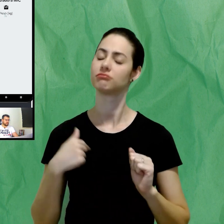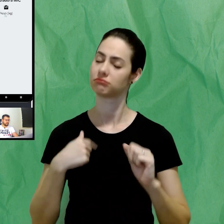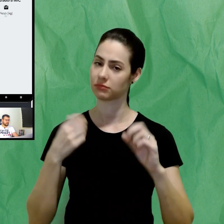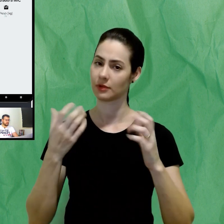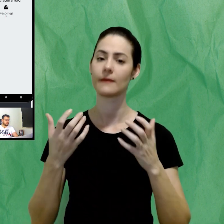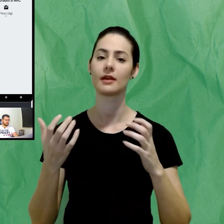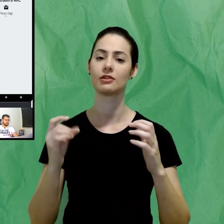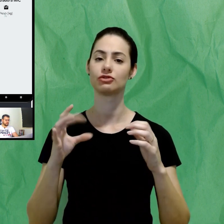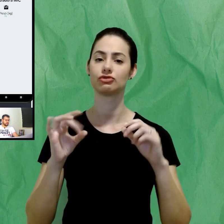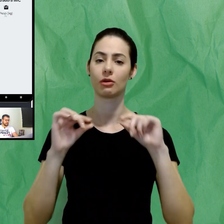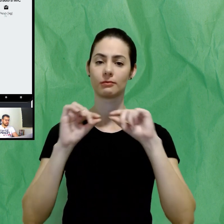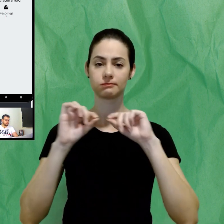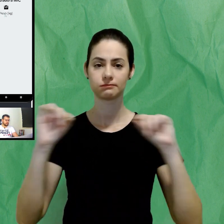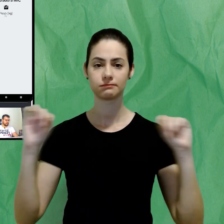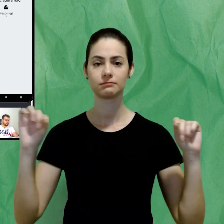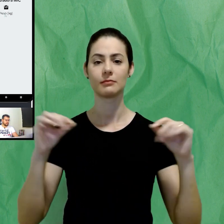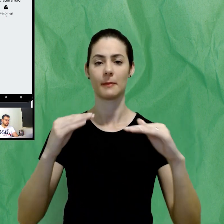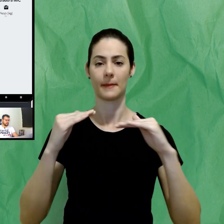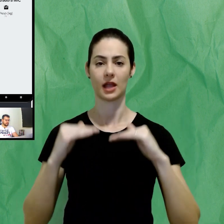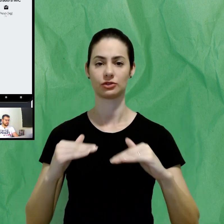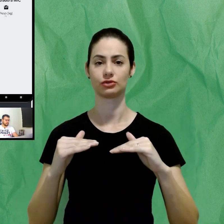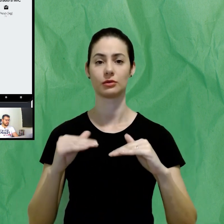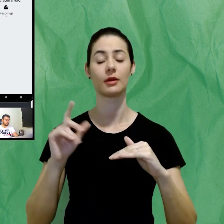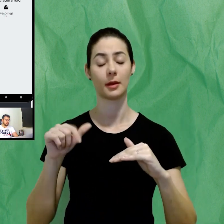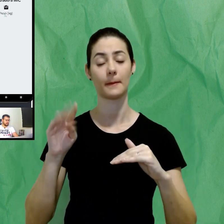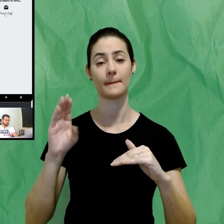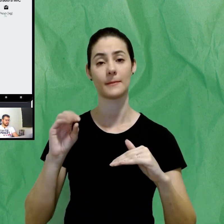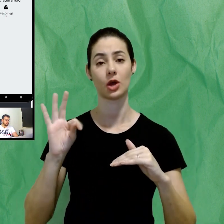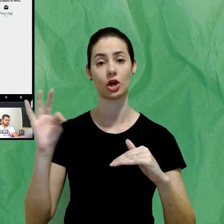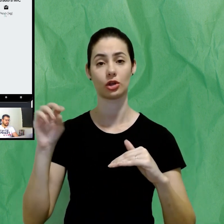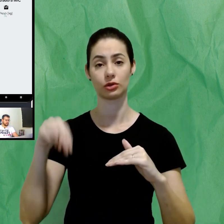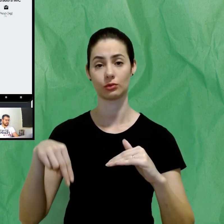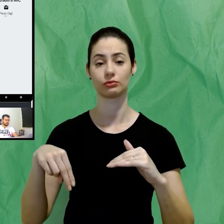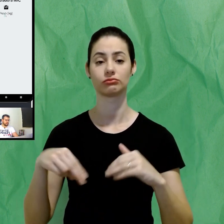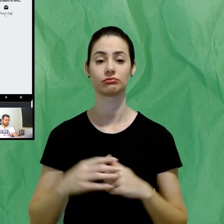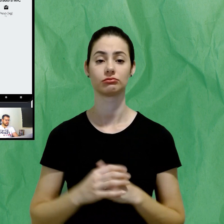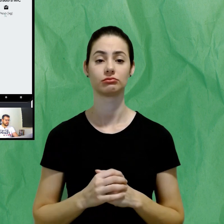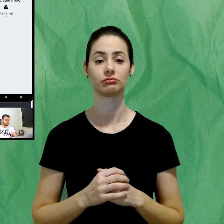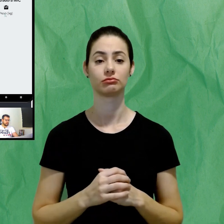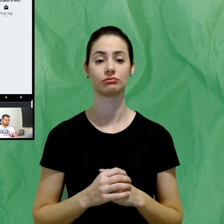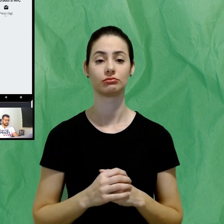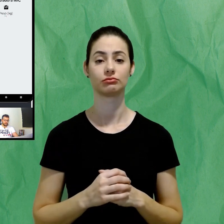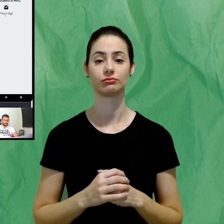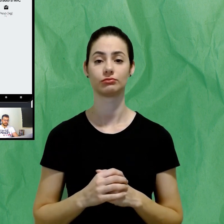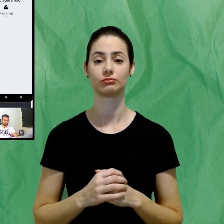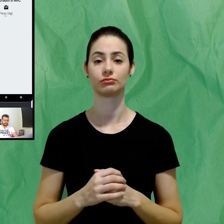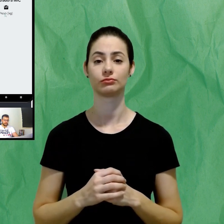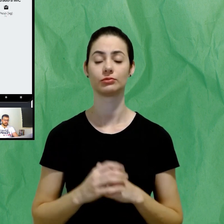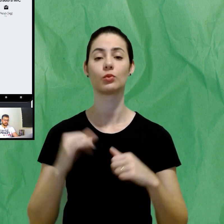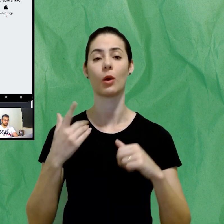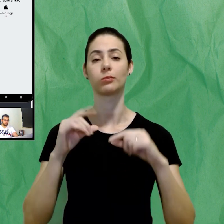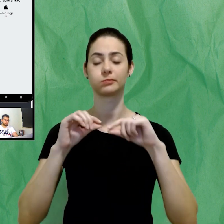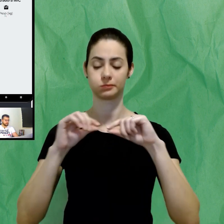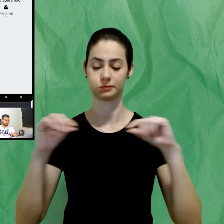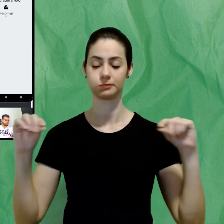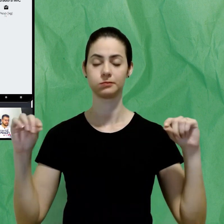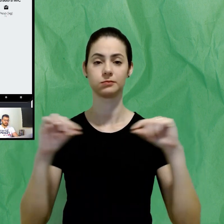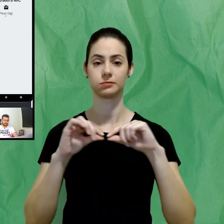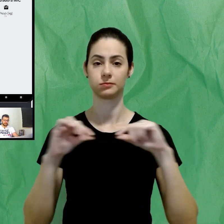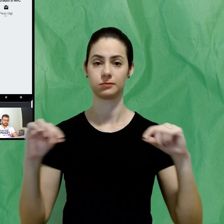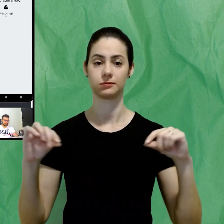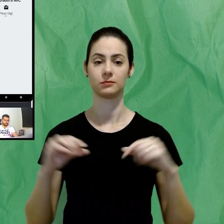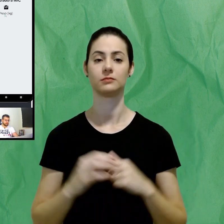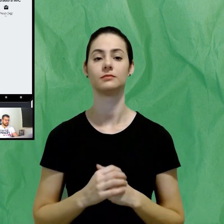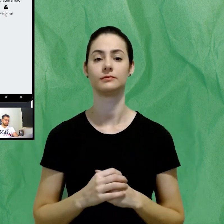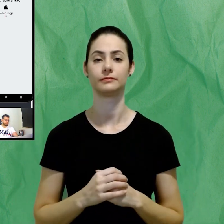borda inferior, que é a border bottom. E aí eu posso passar o quê? A largura dessa borda, né? O width